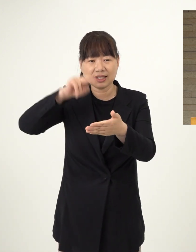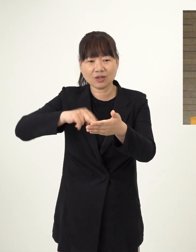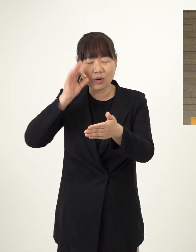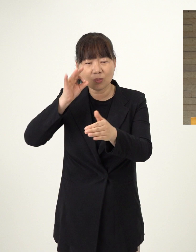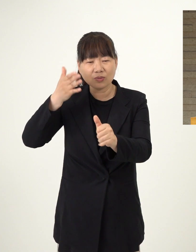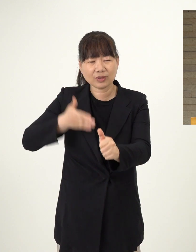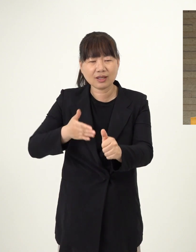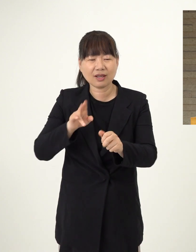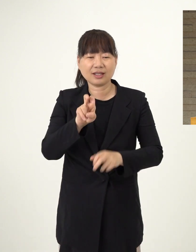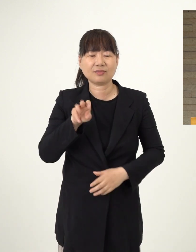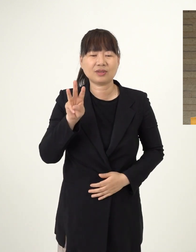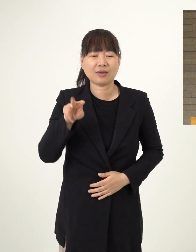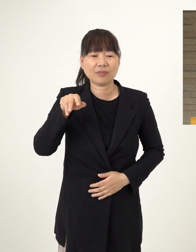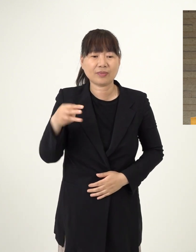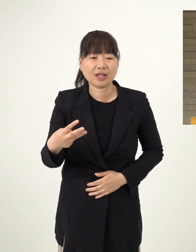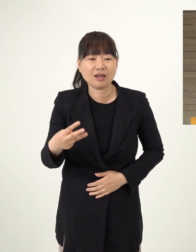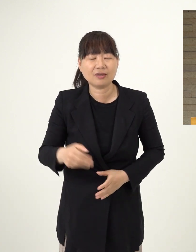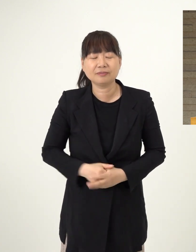23절.